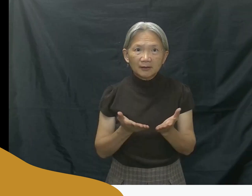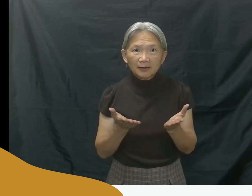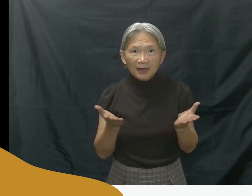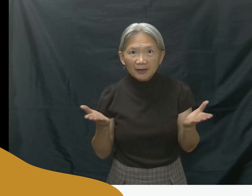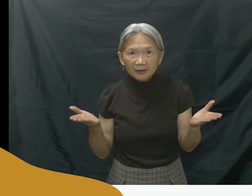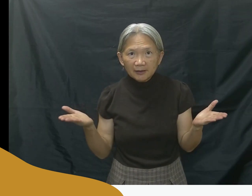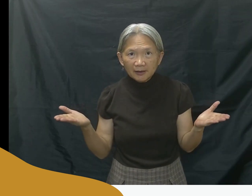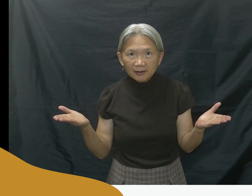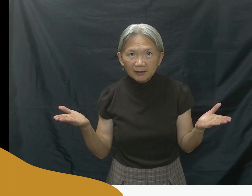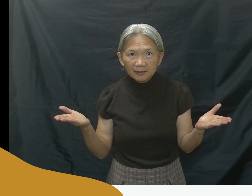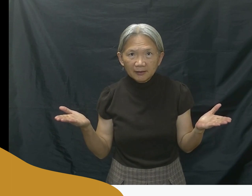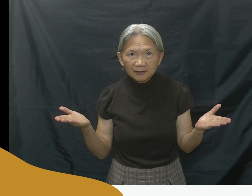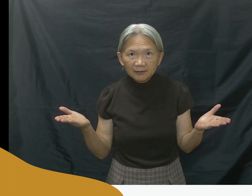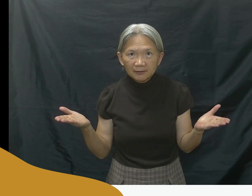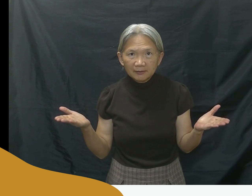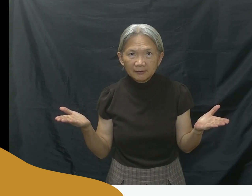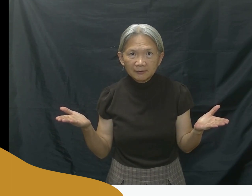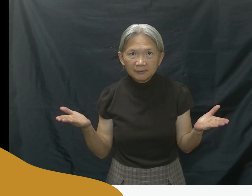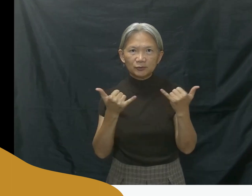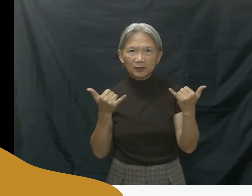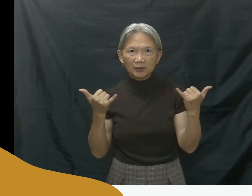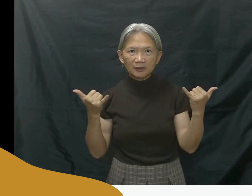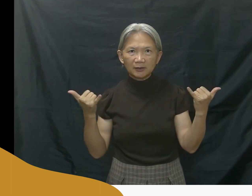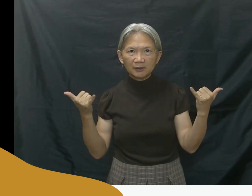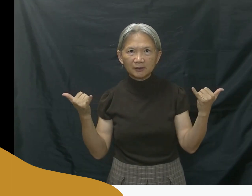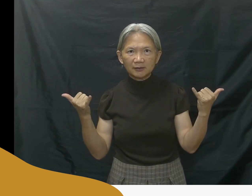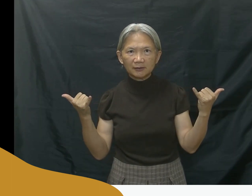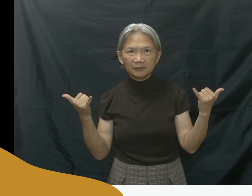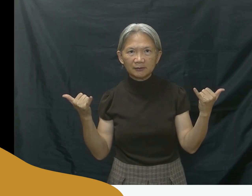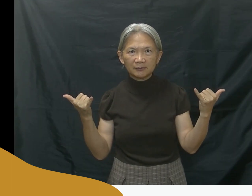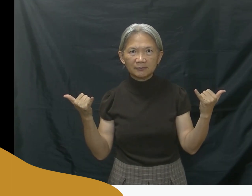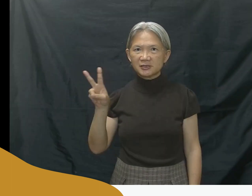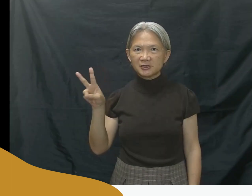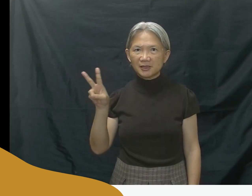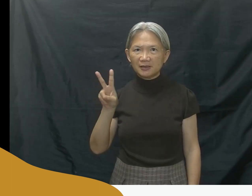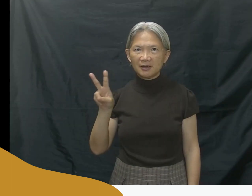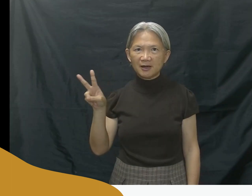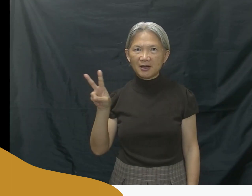哪里啊？如何呢？谁啊？